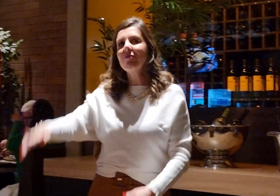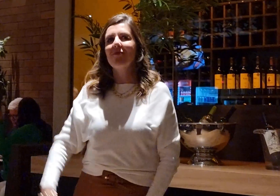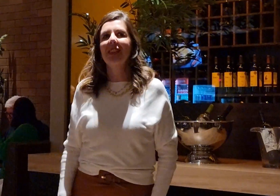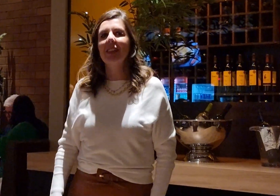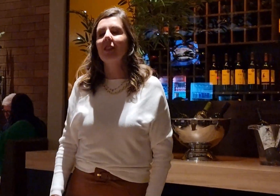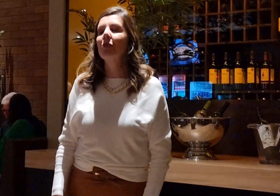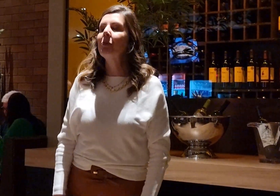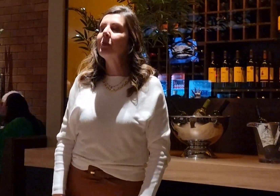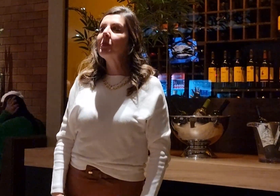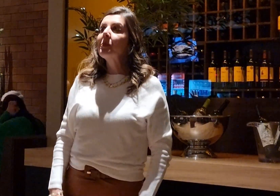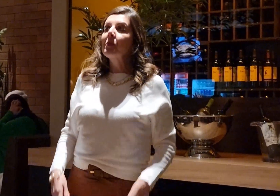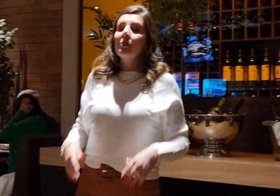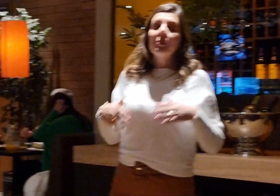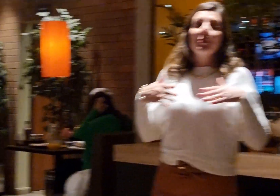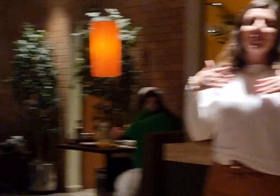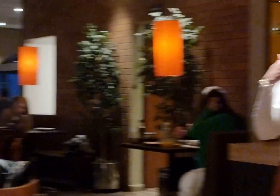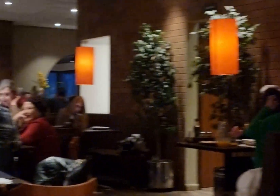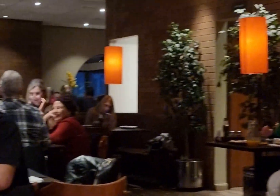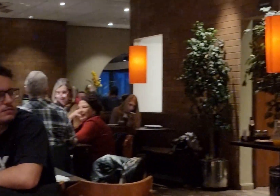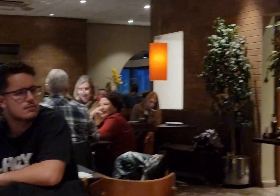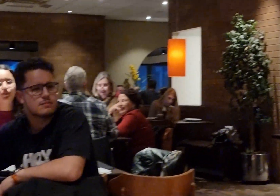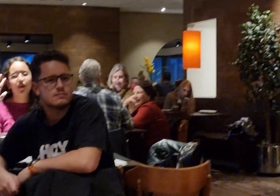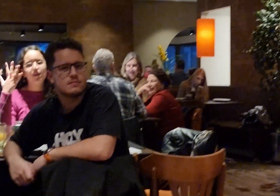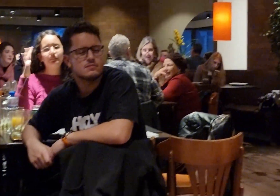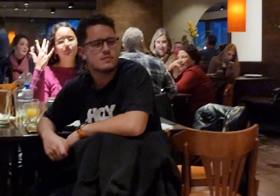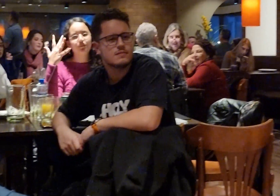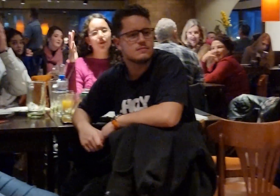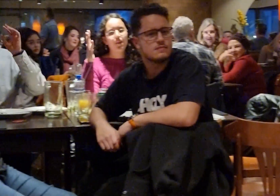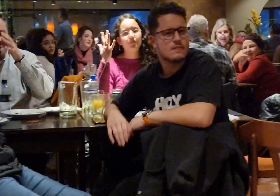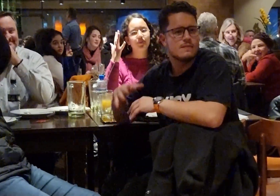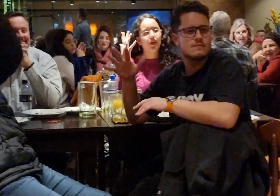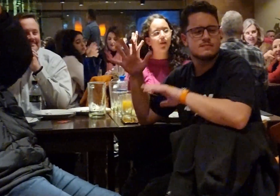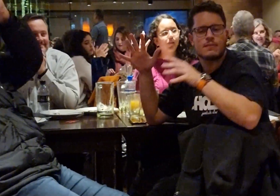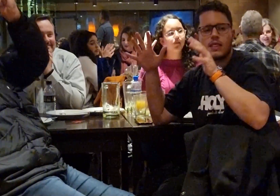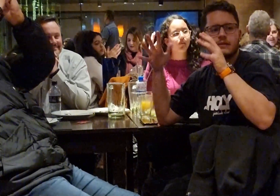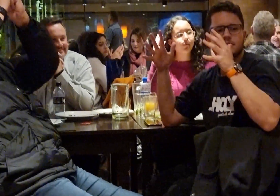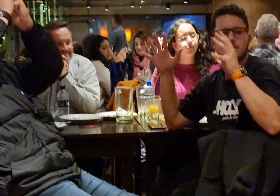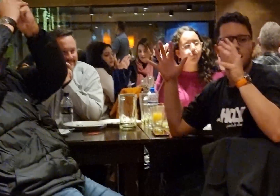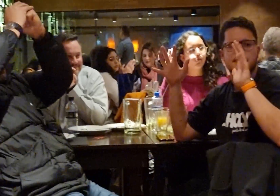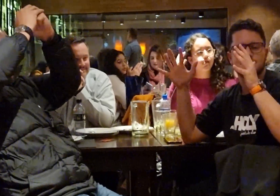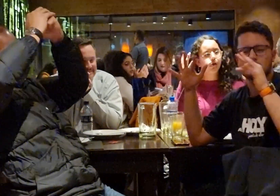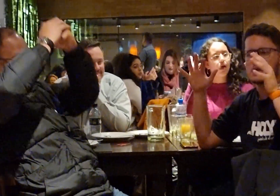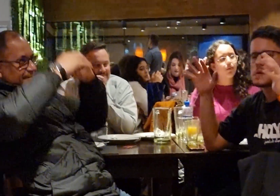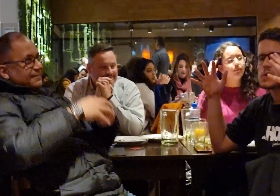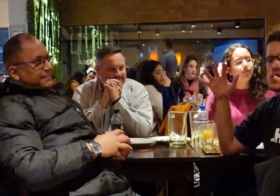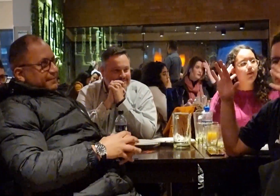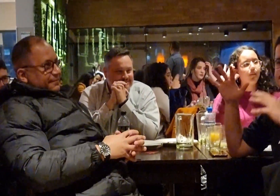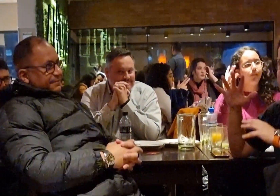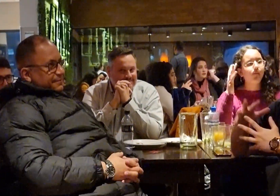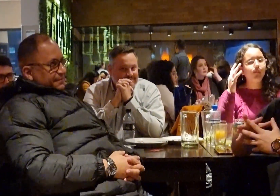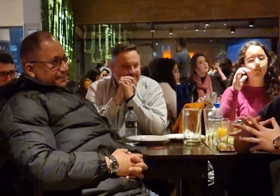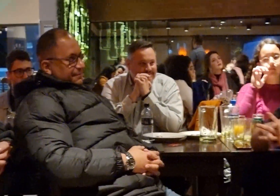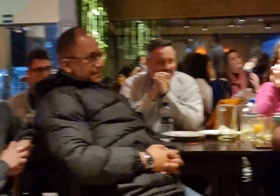Poder servir, muita alegria poder servir o Senhor. Usa minhas mãos, meu olho